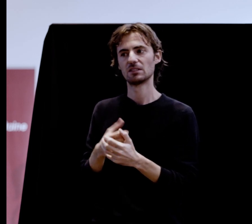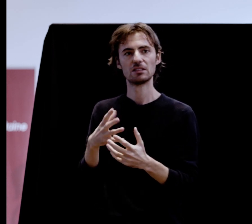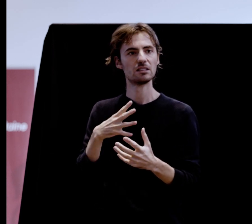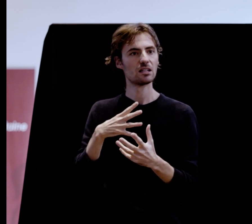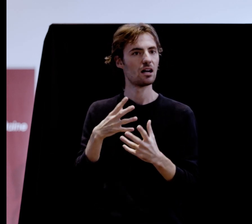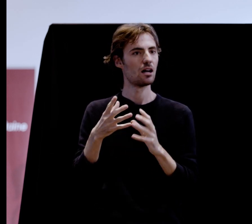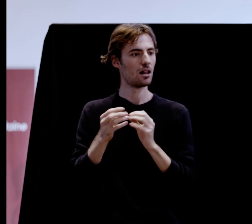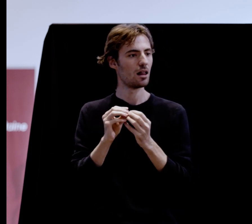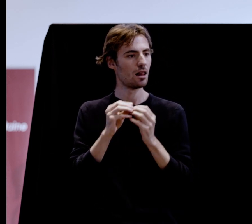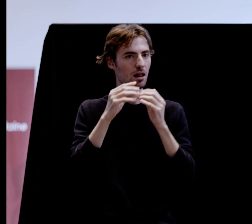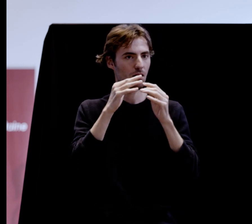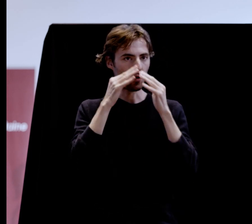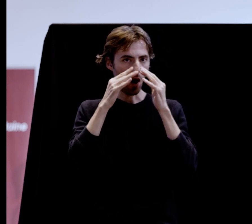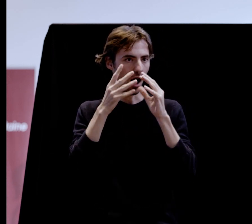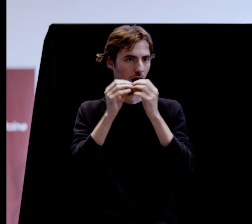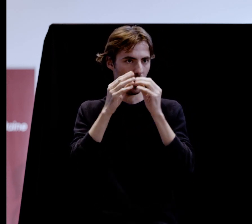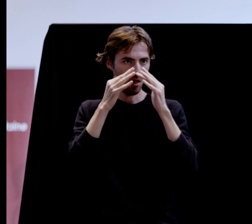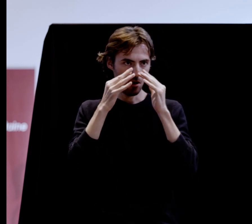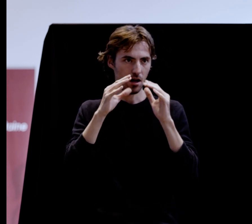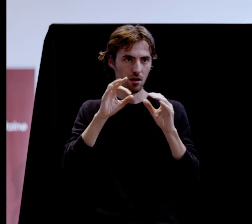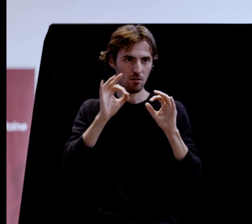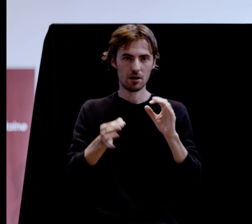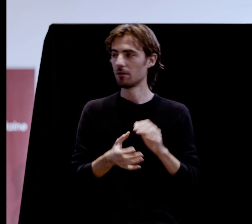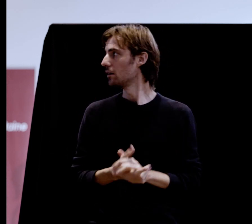anomalies de l'odorat,